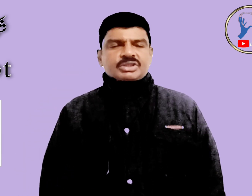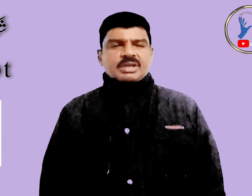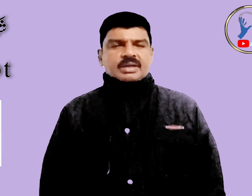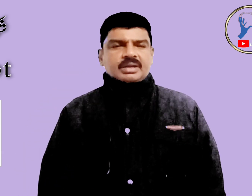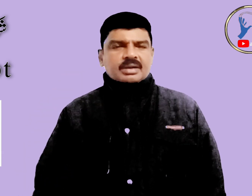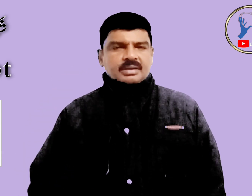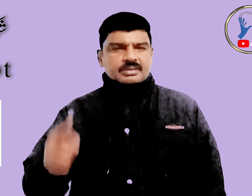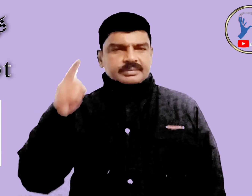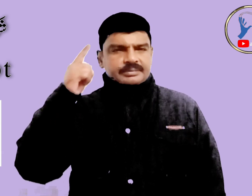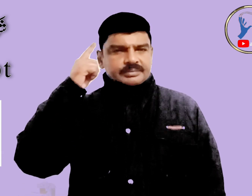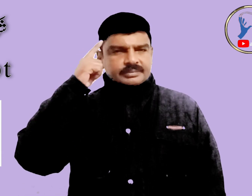शक करना,